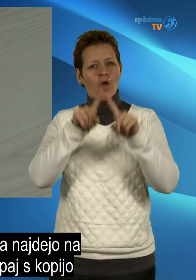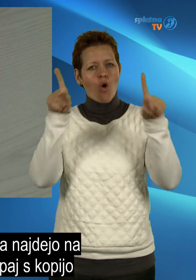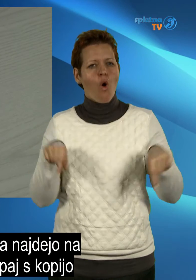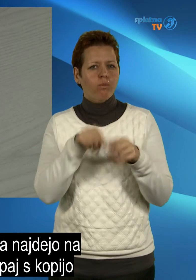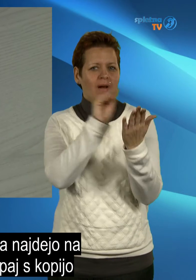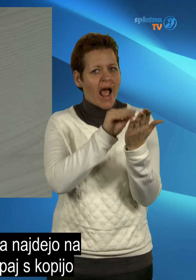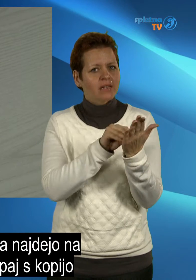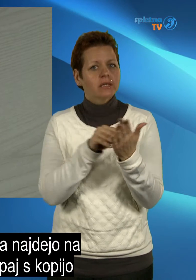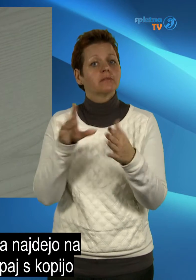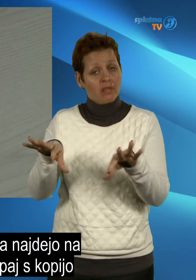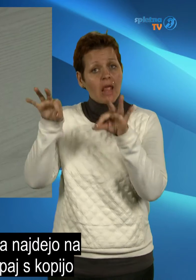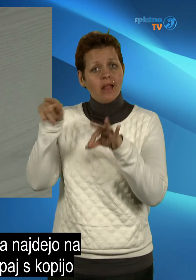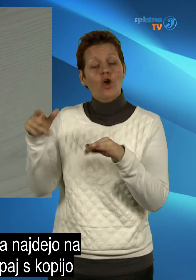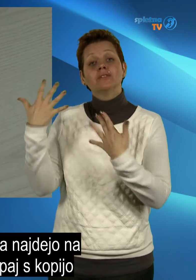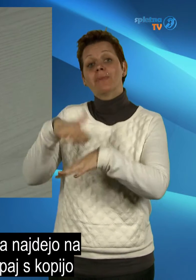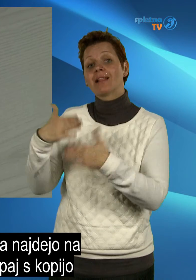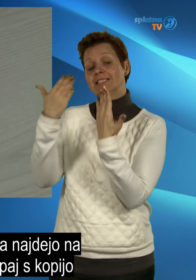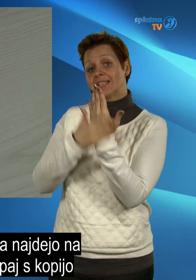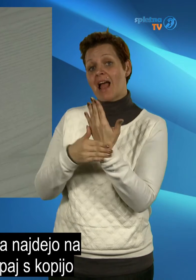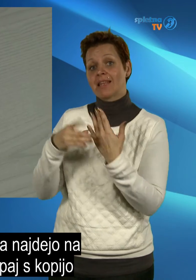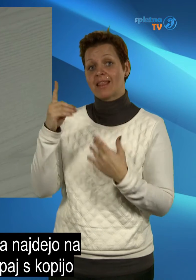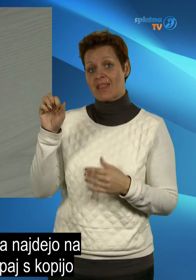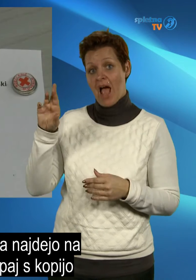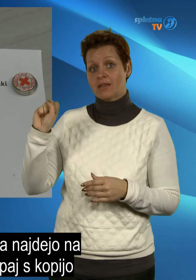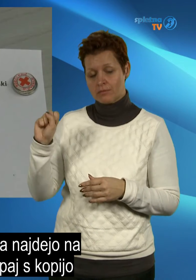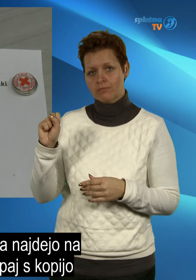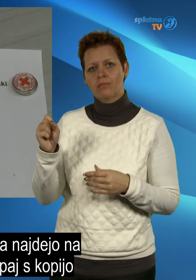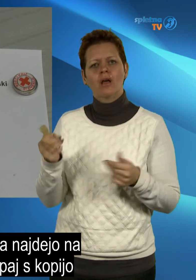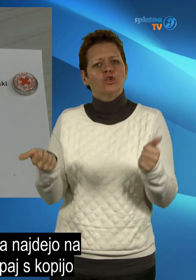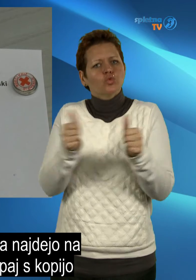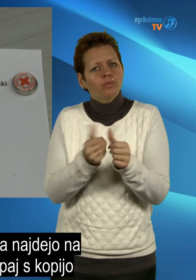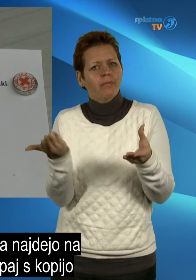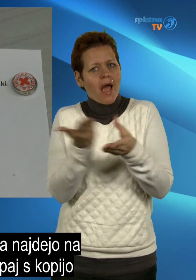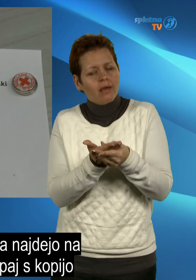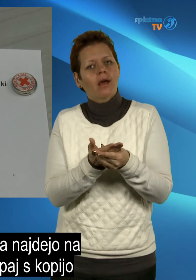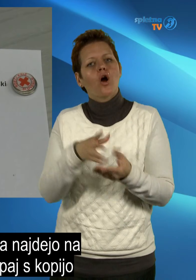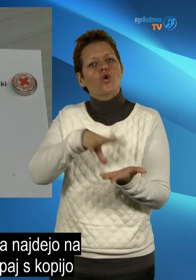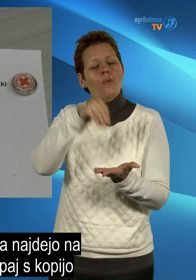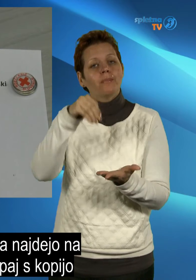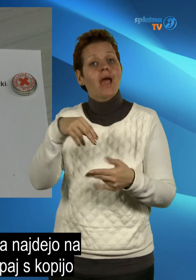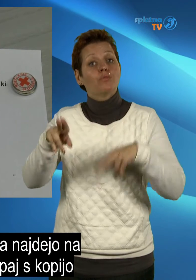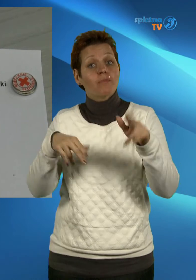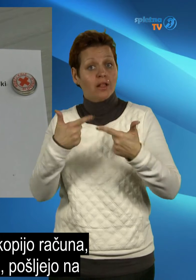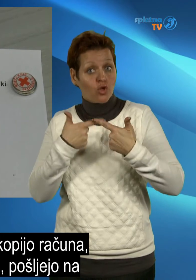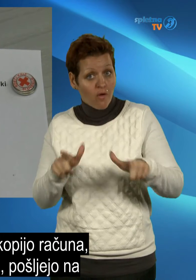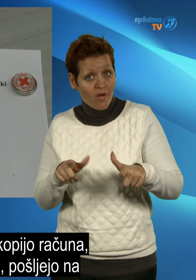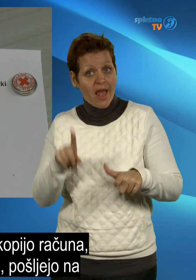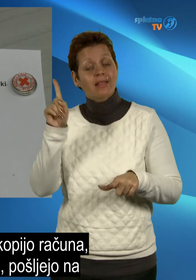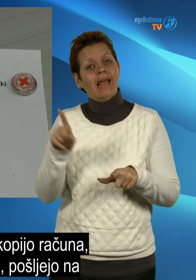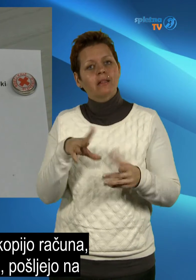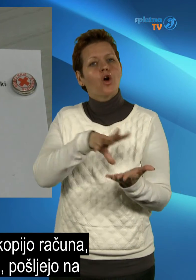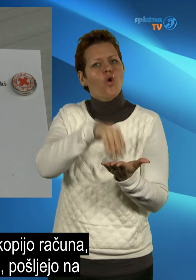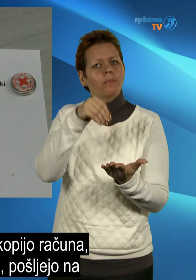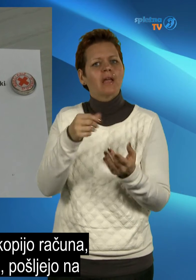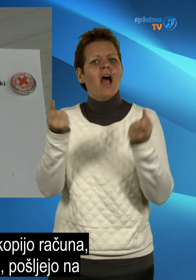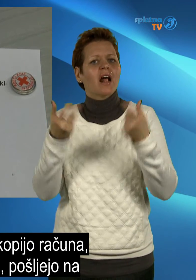Upravičenci obrazec, ki ga najdejo na spletni strani Darsa, skupaj s kopijo prometnega dovoljenja in kopijo računa, ki